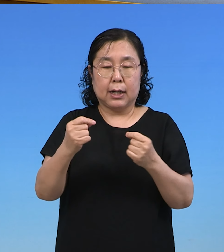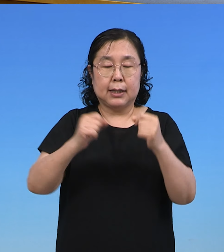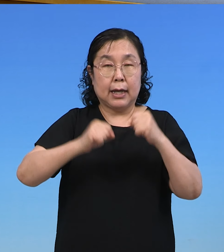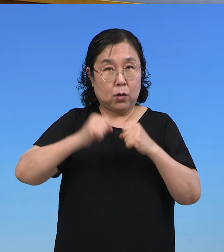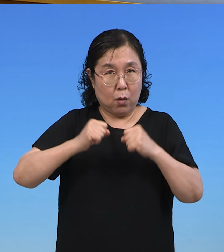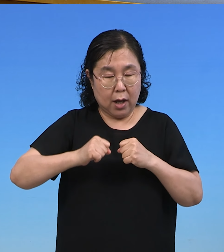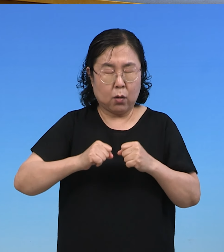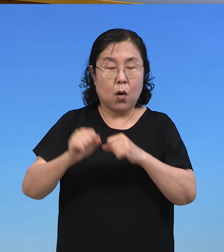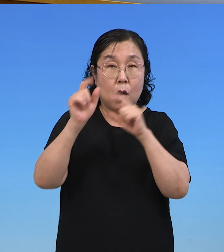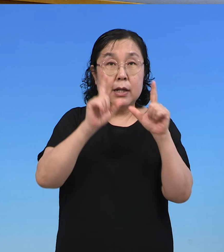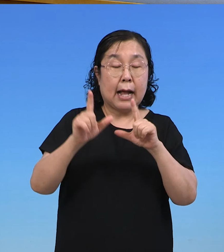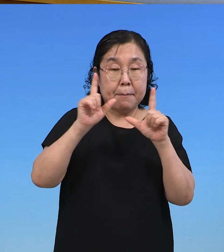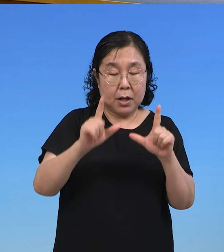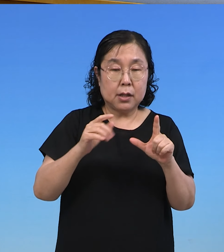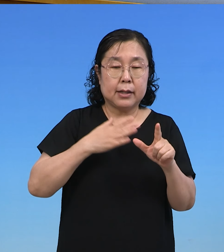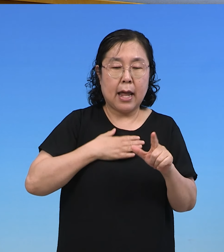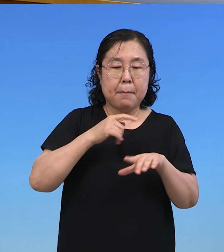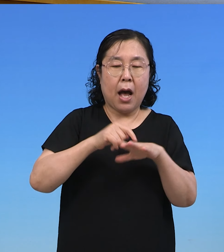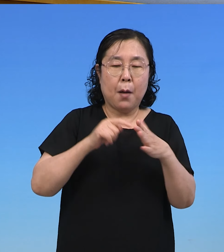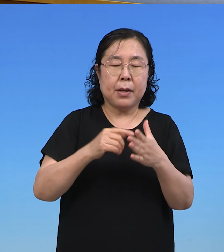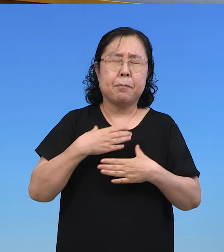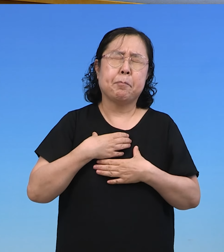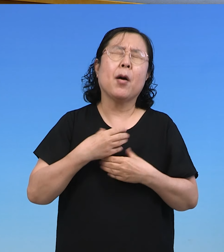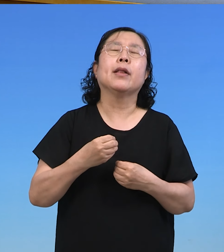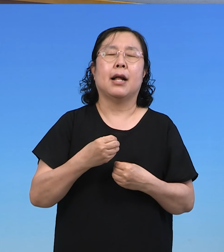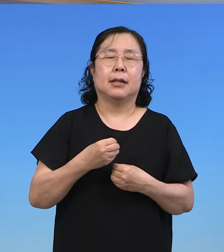해보세요. 이게 그리스도 방식입니다.